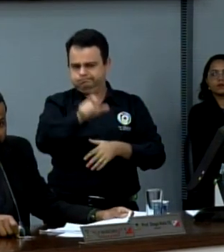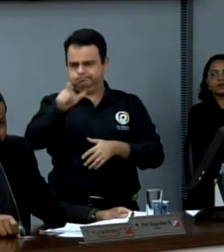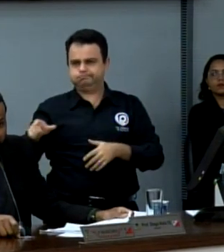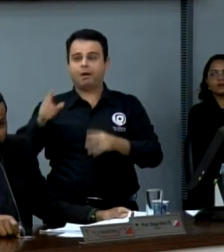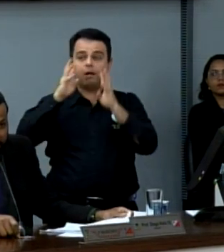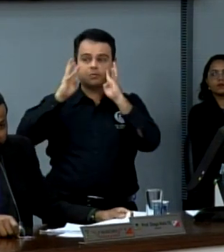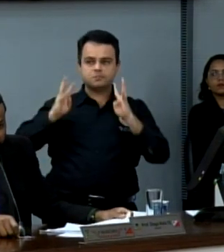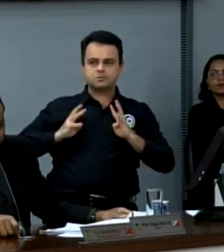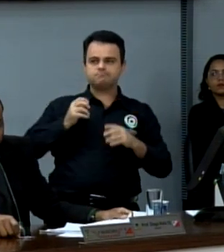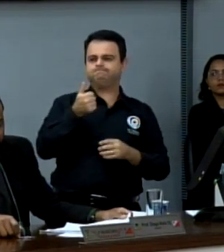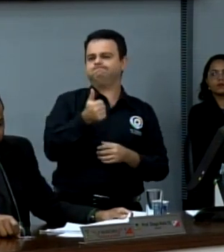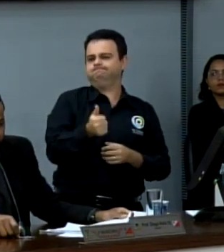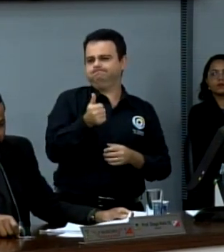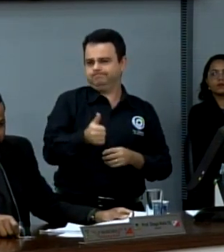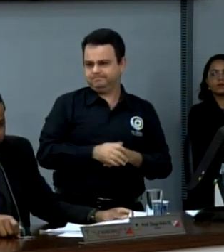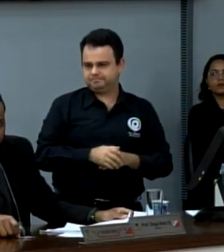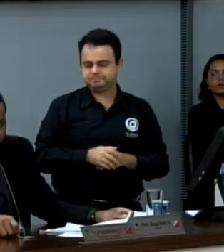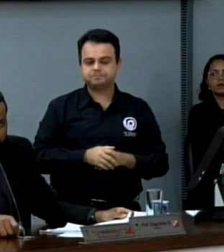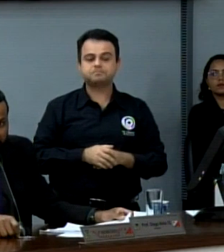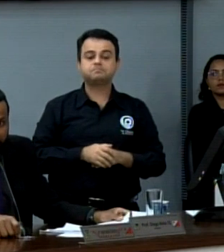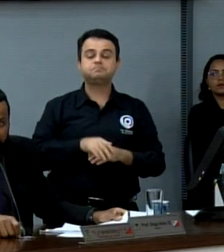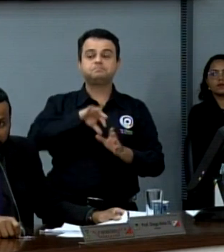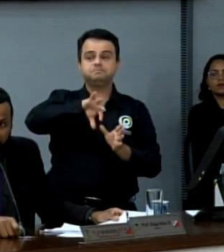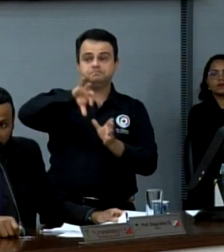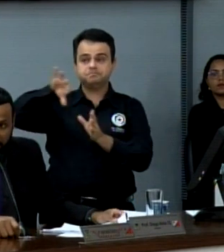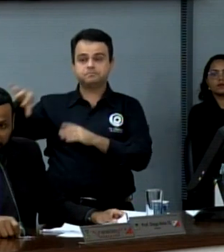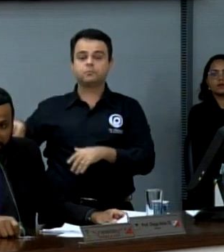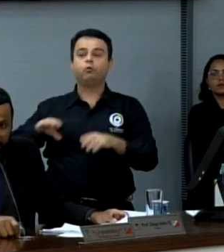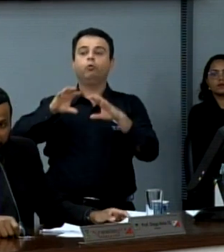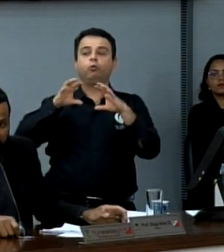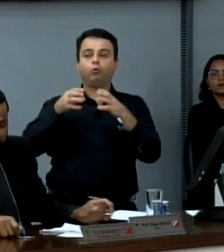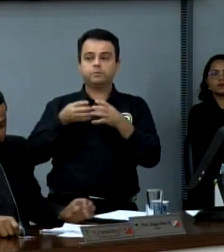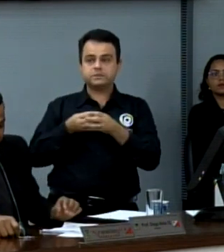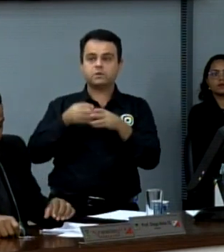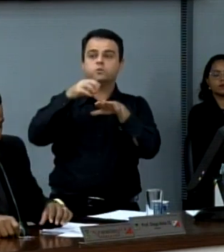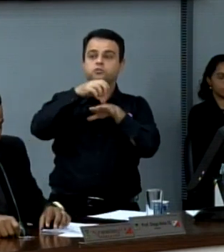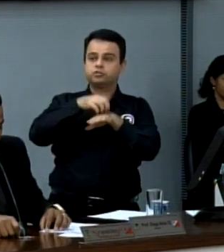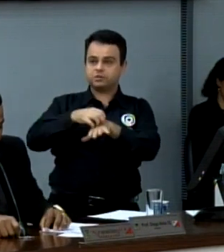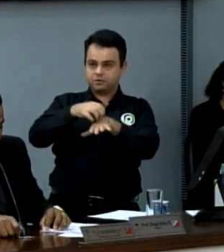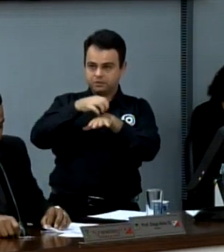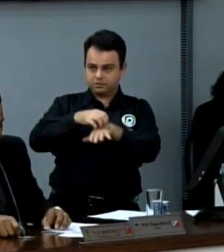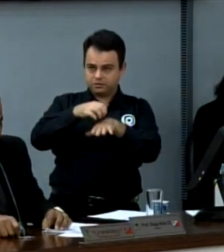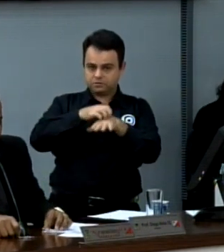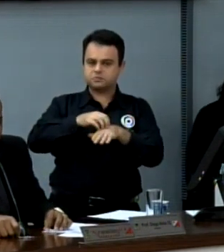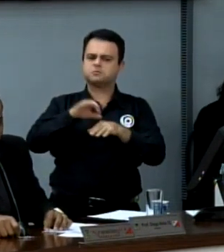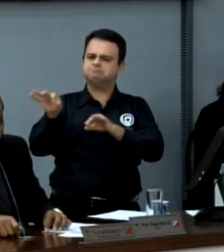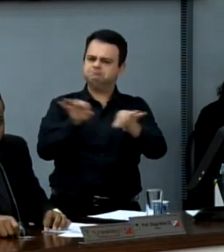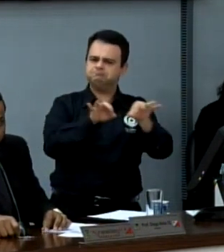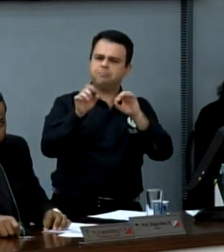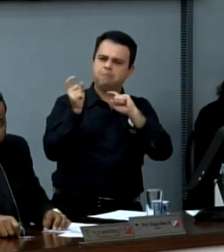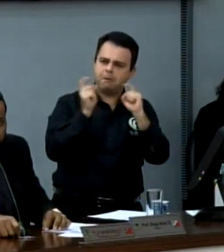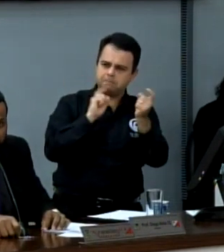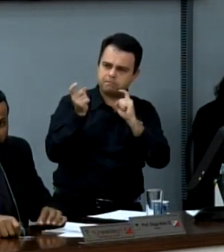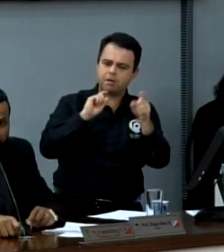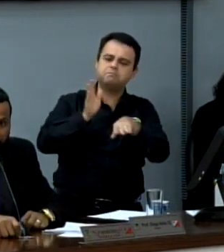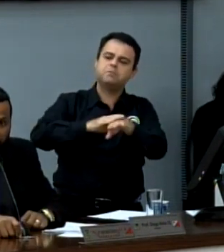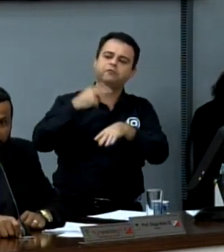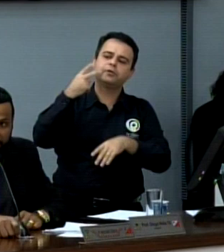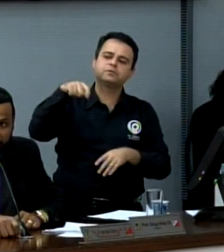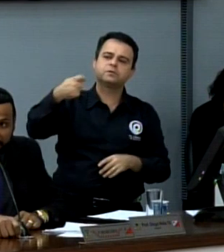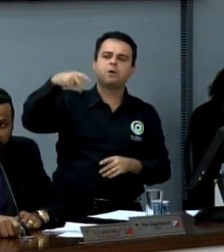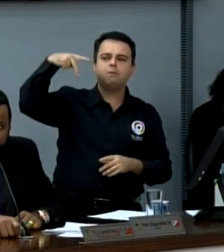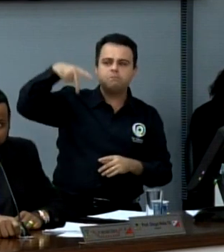relatar aqui nossa a comissão de trânsito né Parabéns pela condição de trabalhos aqui pelo vereador Pupo e também